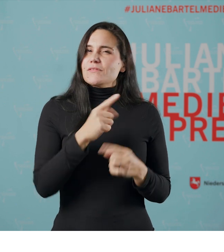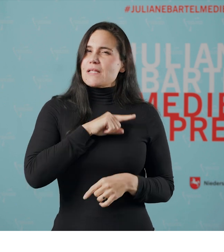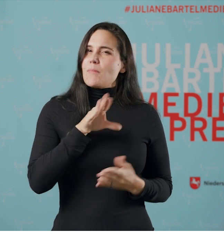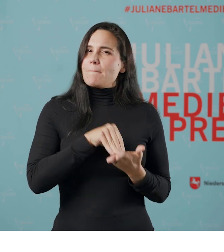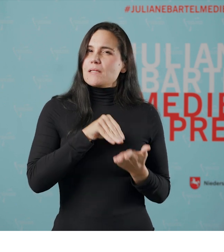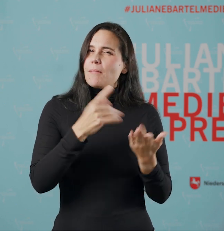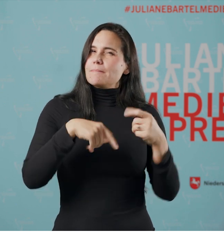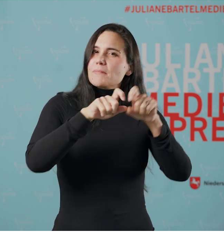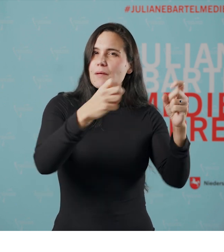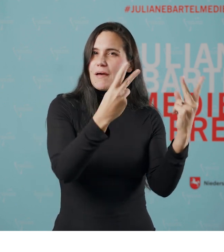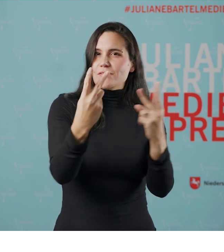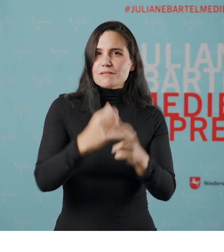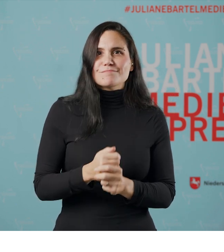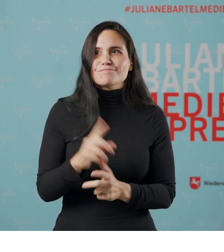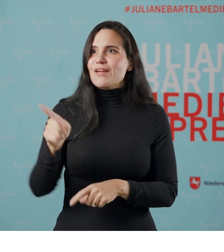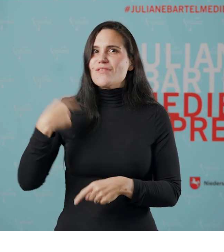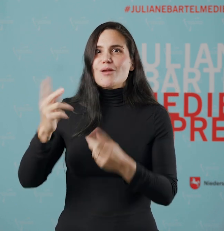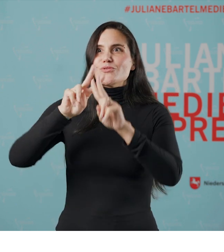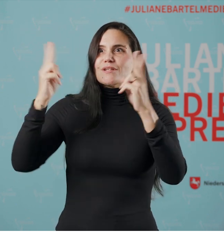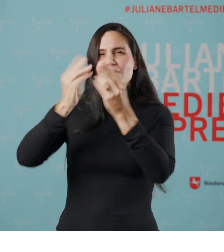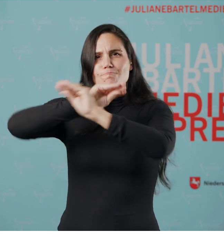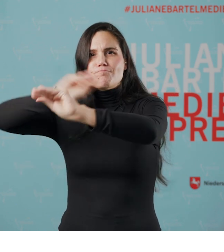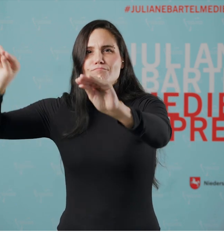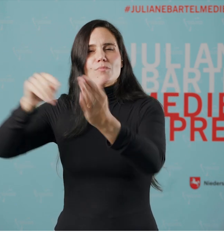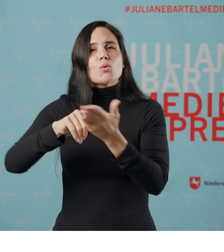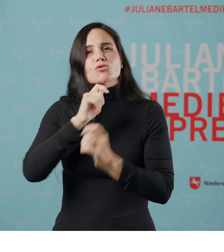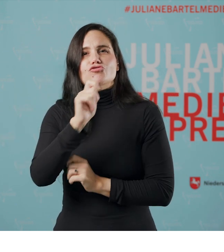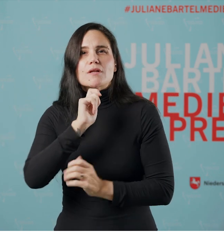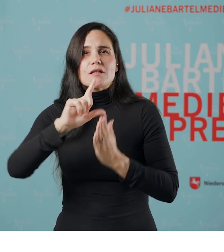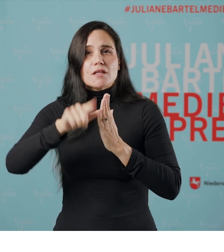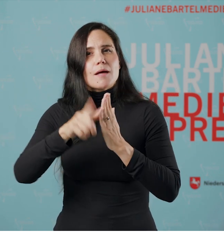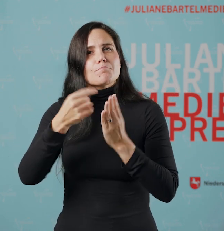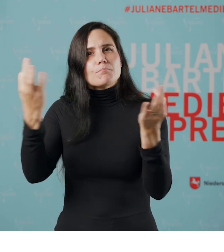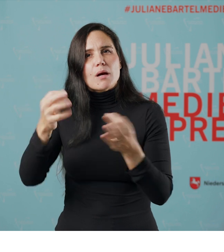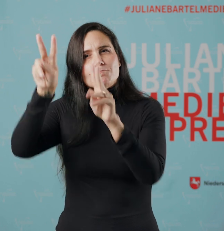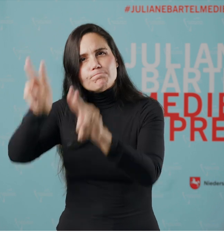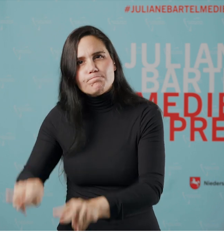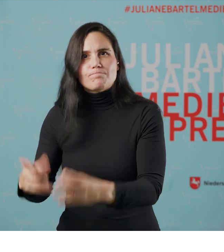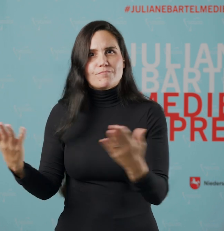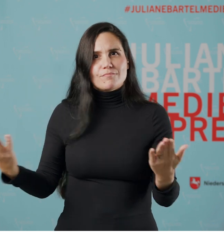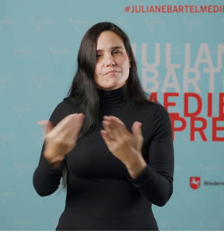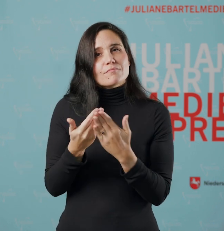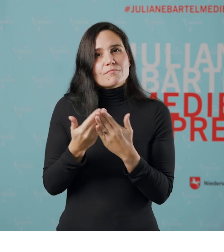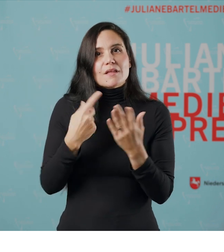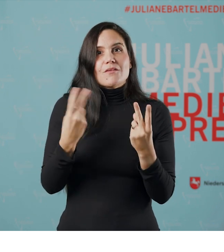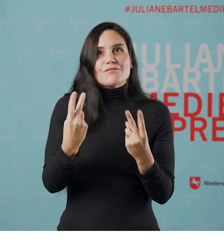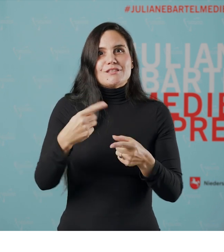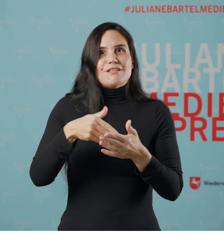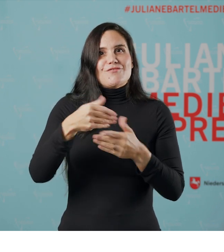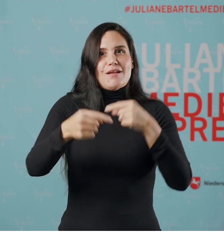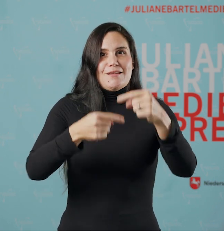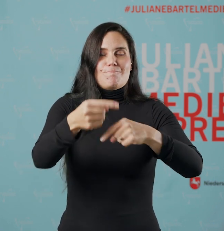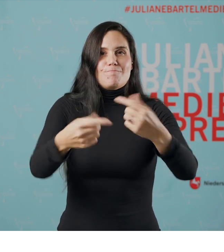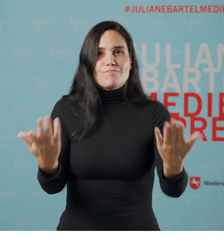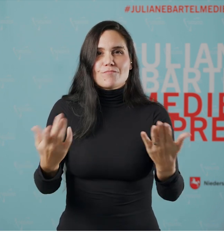Teil von etwas sehr Wichtigem zu sein. Wir müssen es alle in die Welt hinaustragen, weil es ist wichtig, dass journalistische Leistungen geehrt werden, gewürdigt werden, das hält